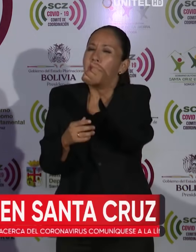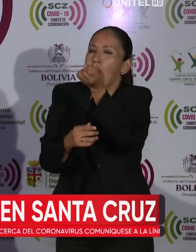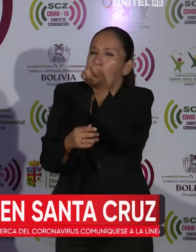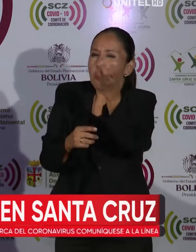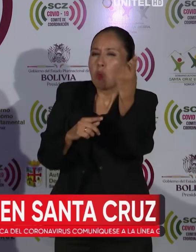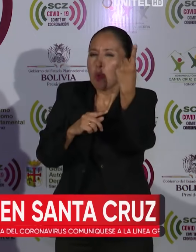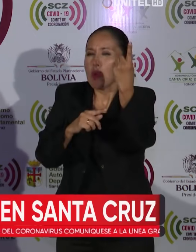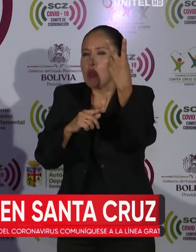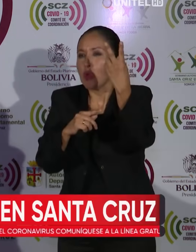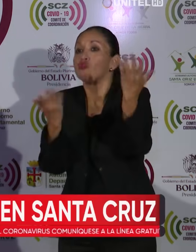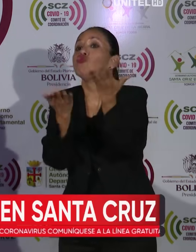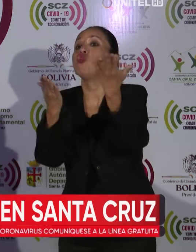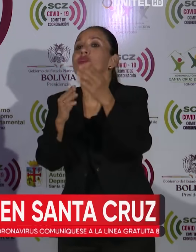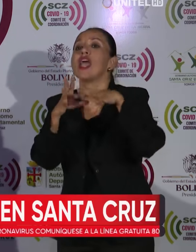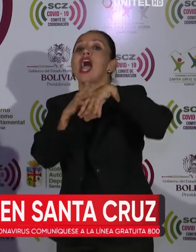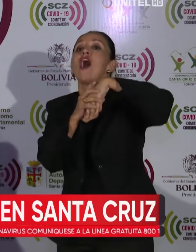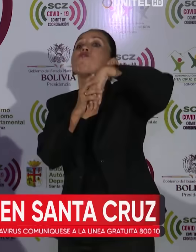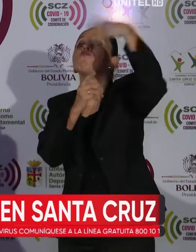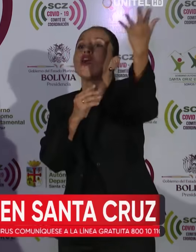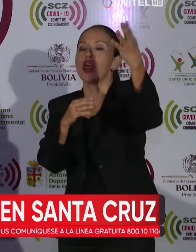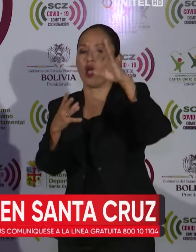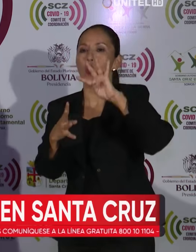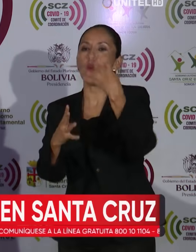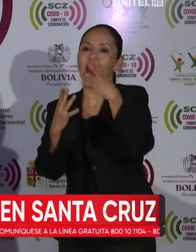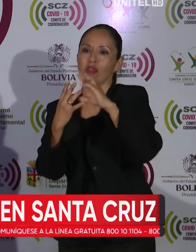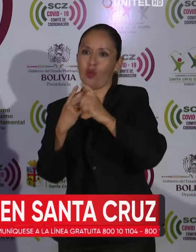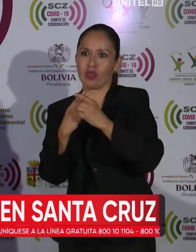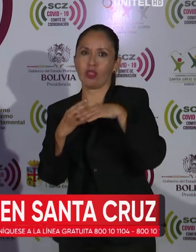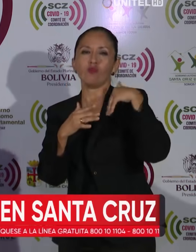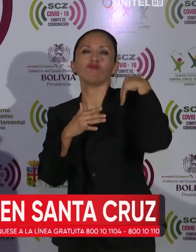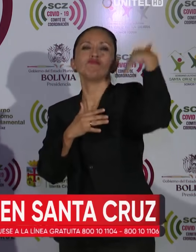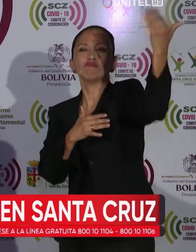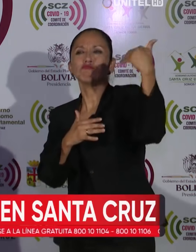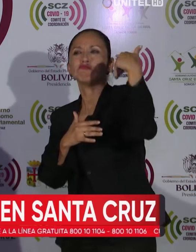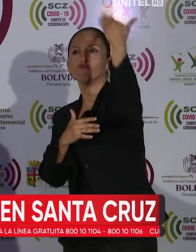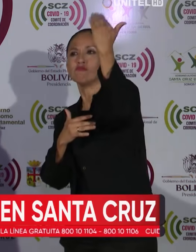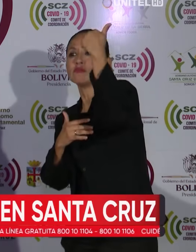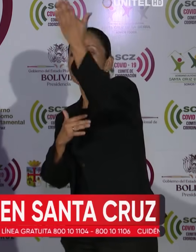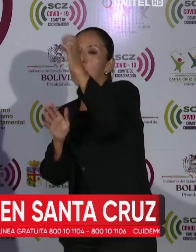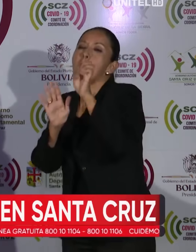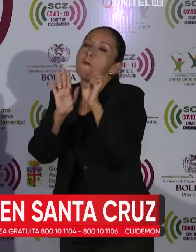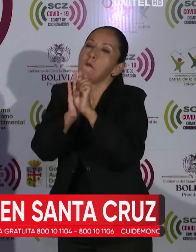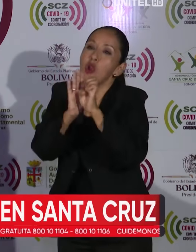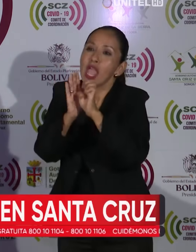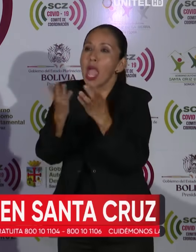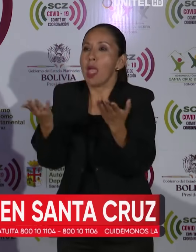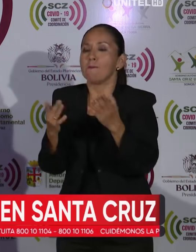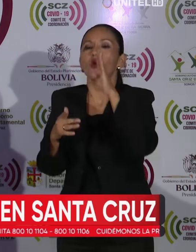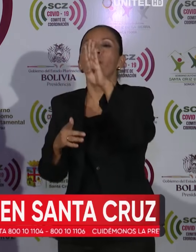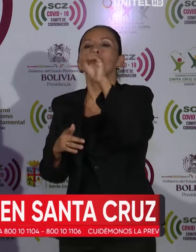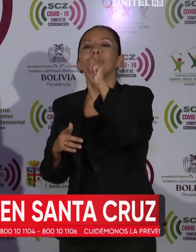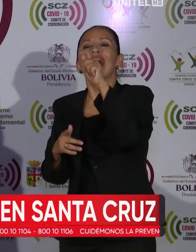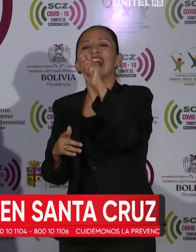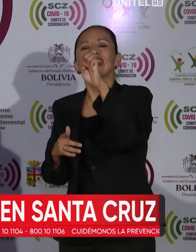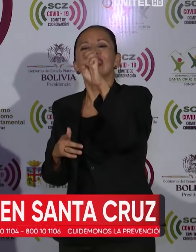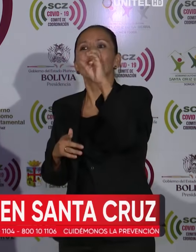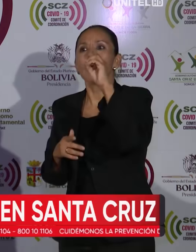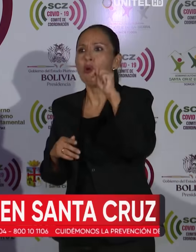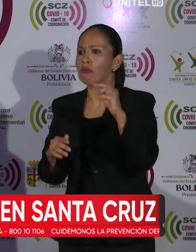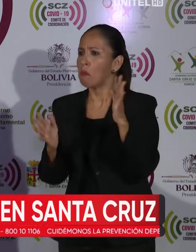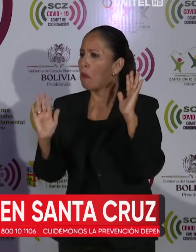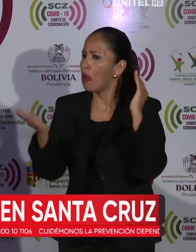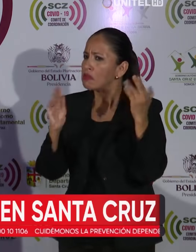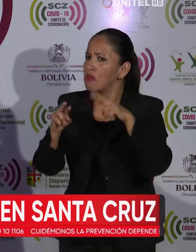por día, todos son de afuera del cuarto anillo. Sabemos nosotros que, por ejemplo, en la zona del Bateón es como si fuera